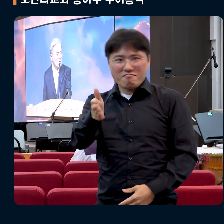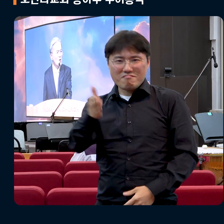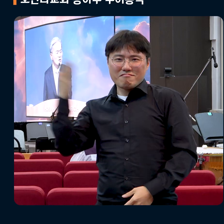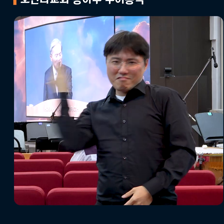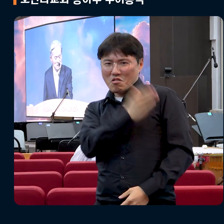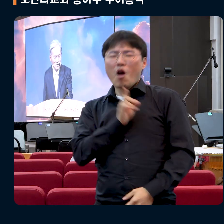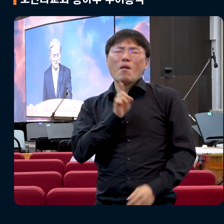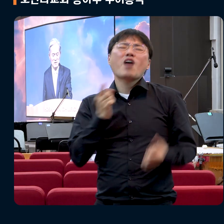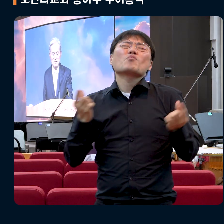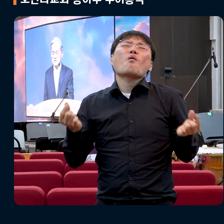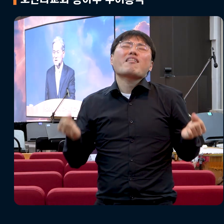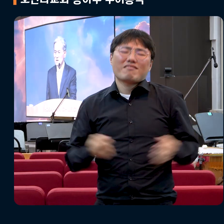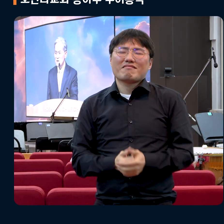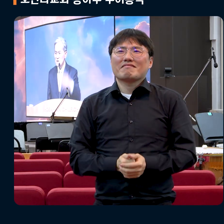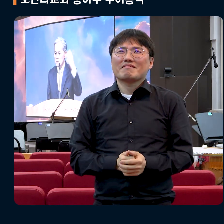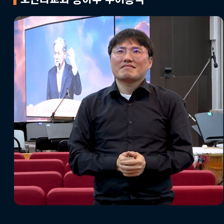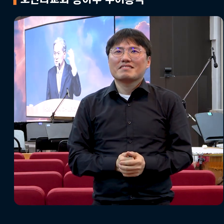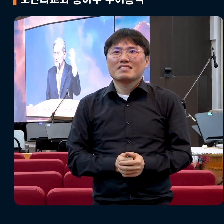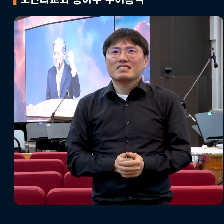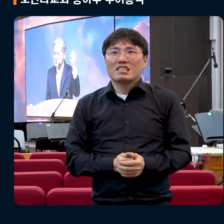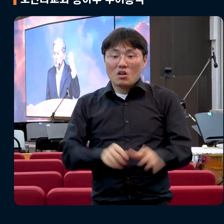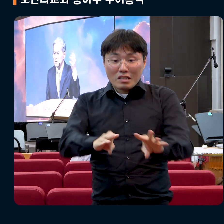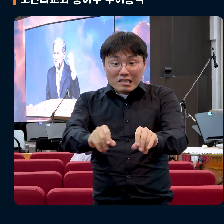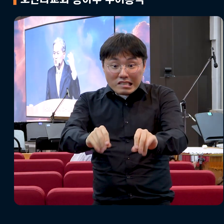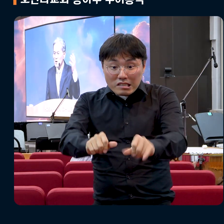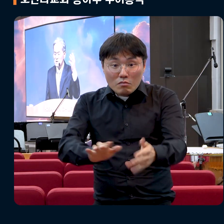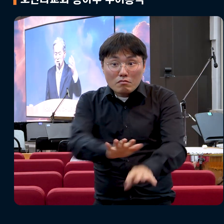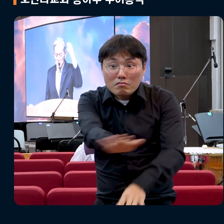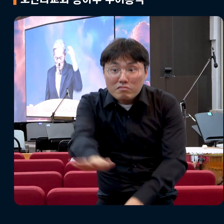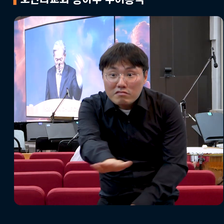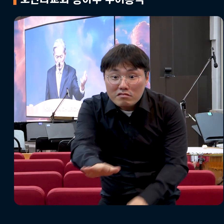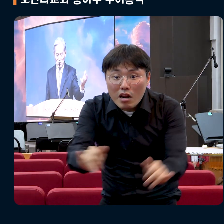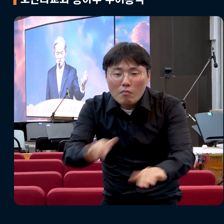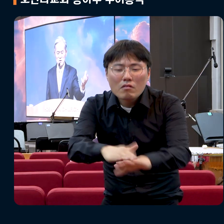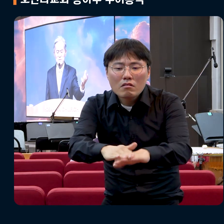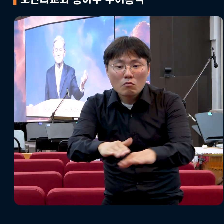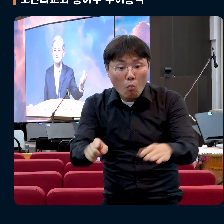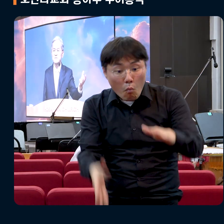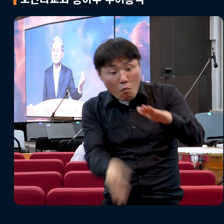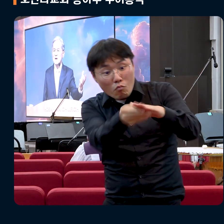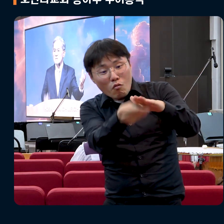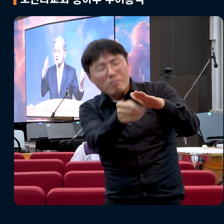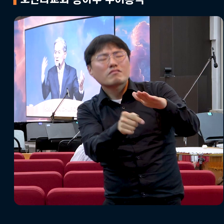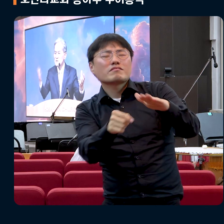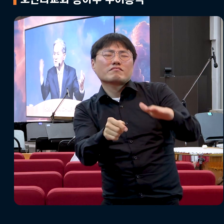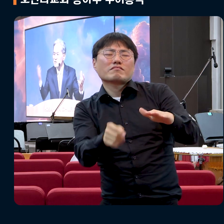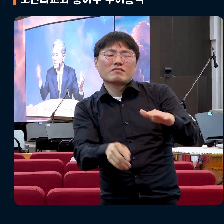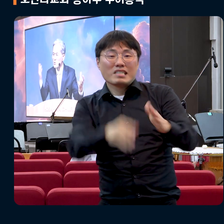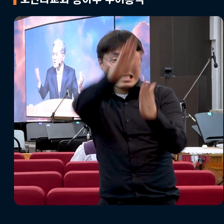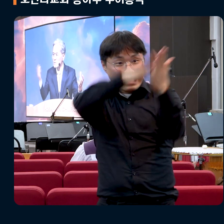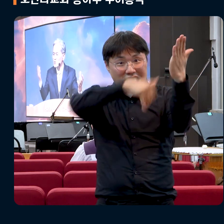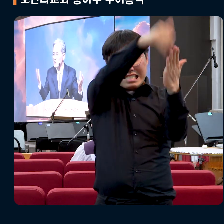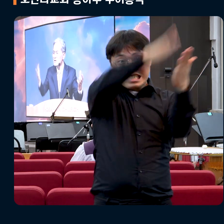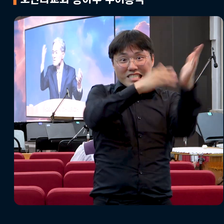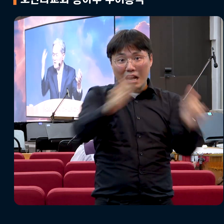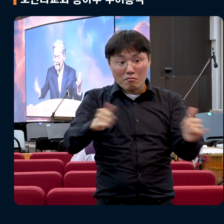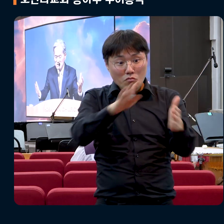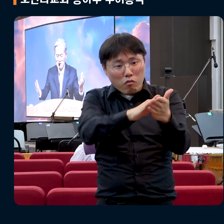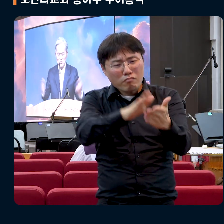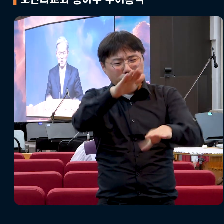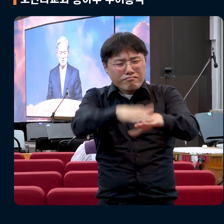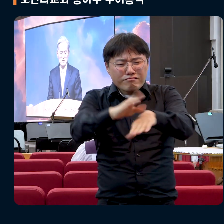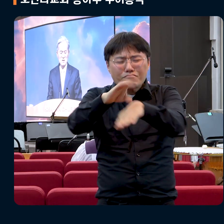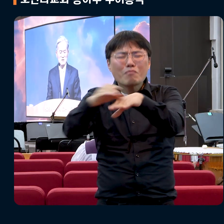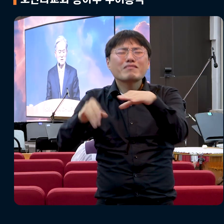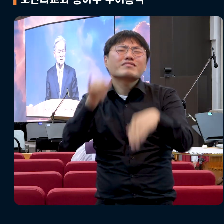해도 과언이 아니다. 흙을 만지고 온 사람 손에는 흙이 묻어 있어요. 페인트를 칠하고 온 사람의 손에는